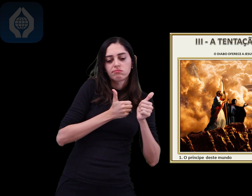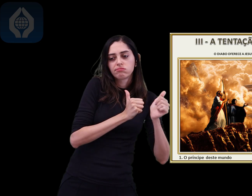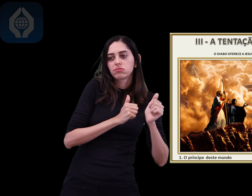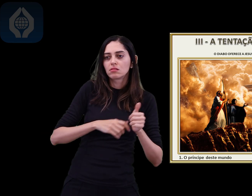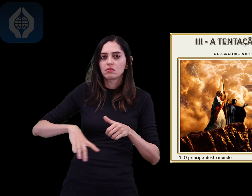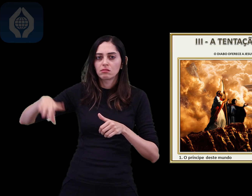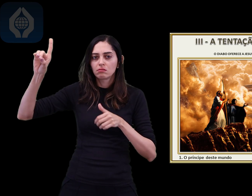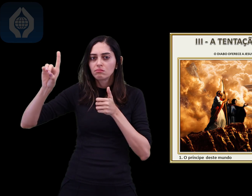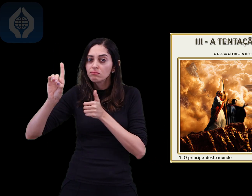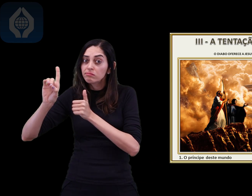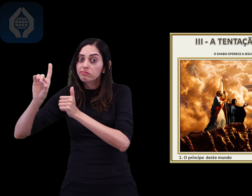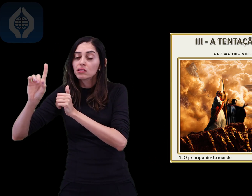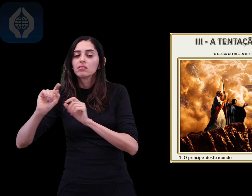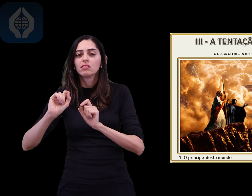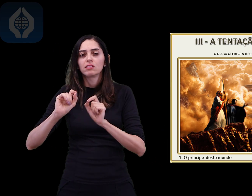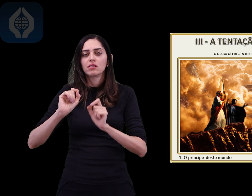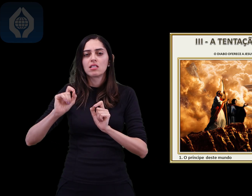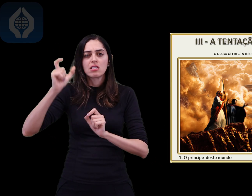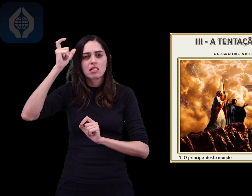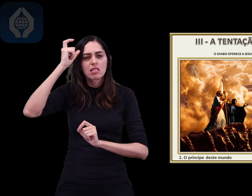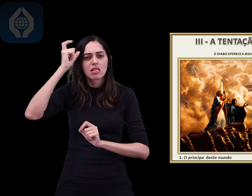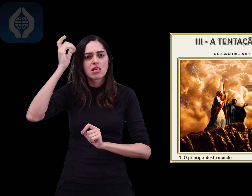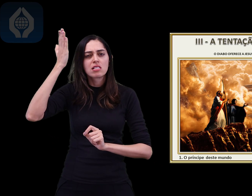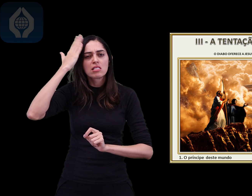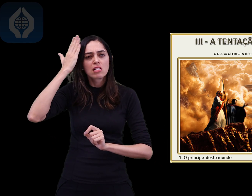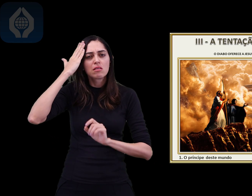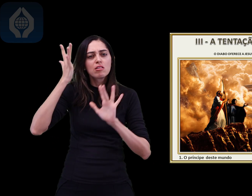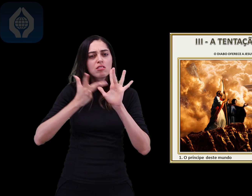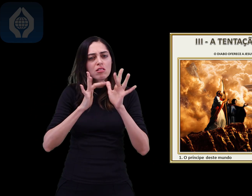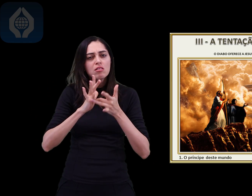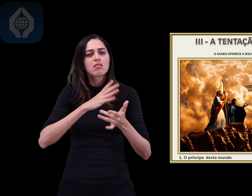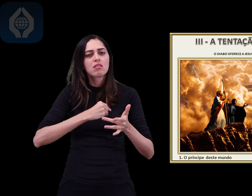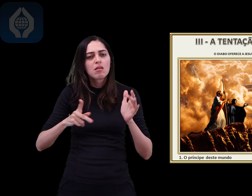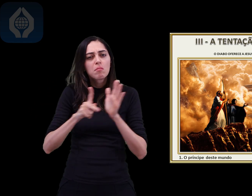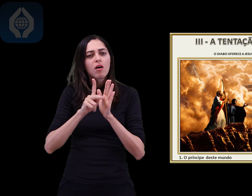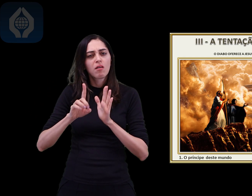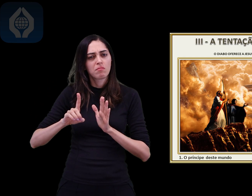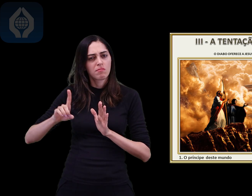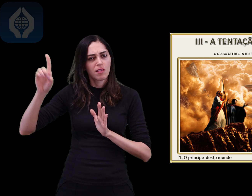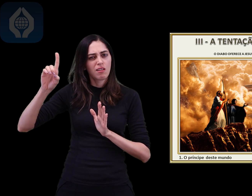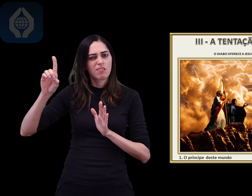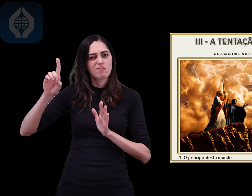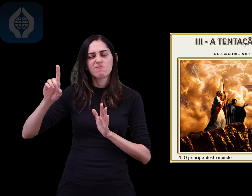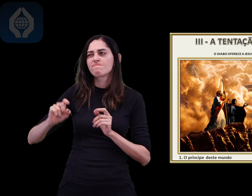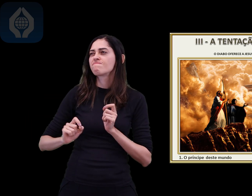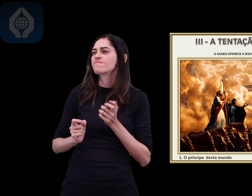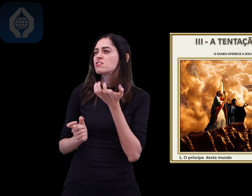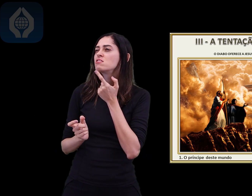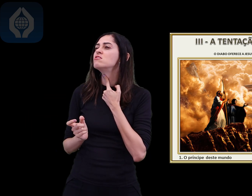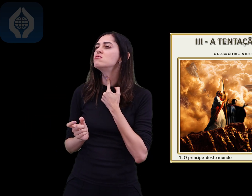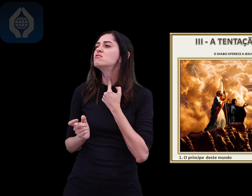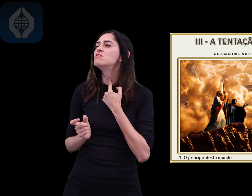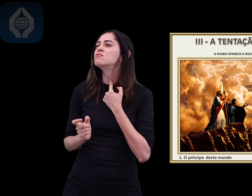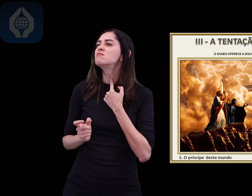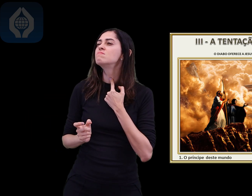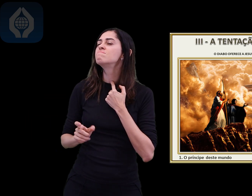sabia que Jesus era o Filho de Deus. Então tentou tomar o lugar de Deus, pedindo a Jesus